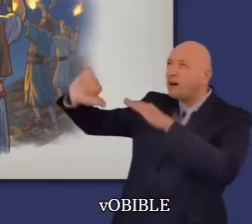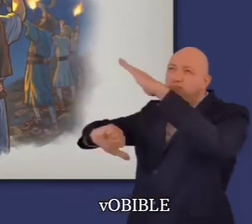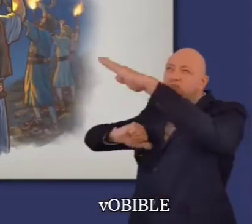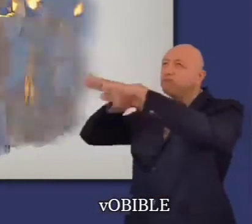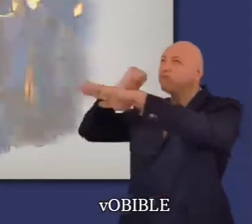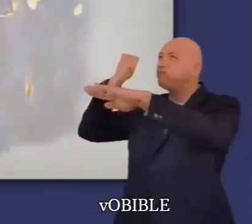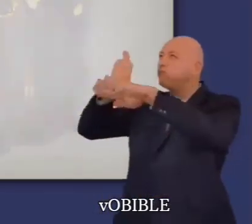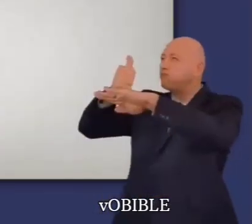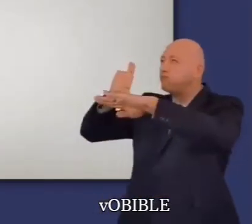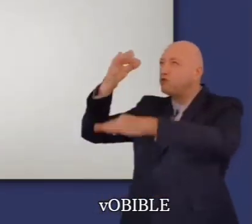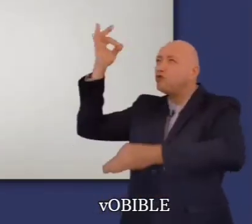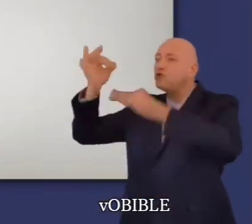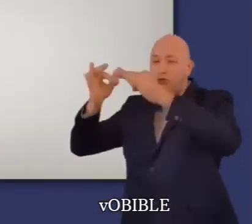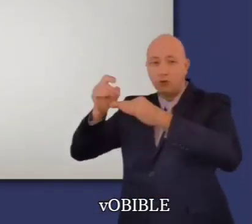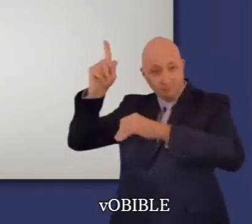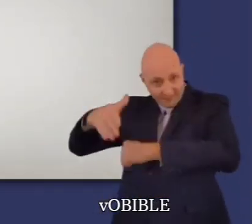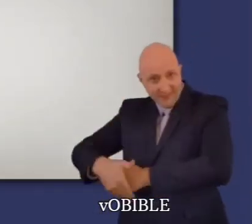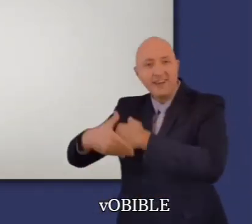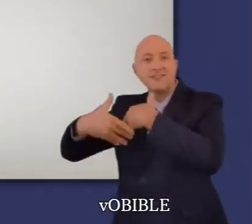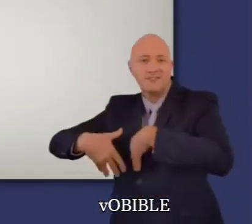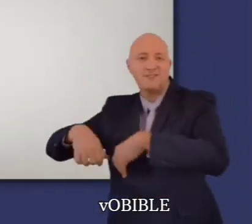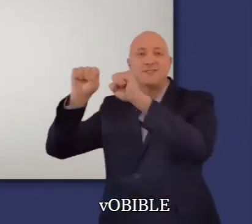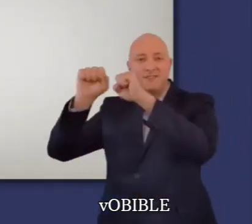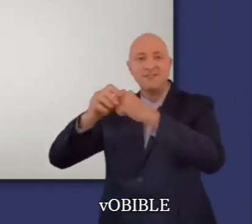Abdon et Samson.